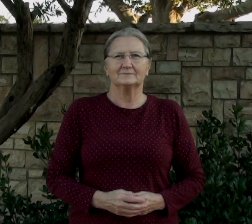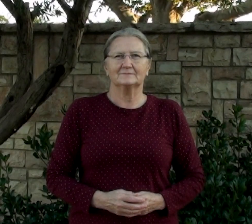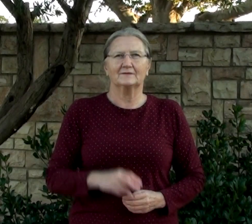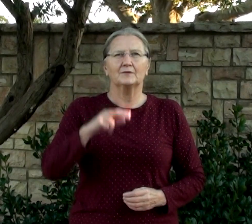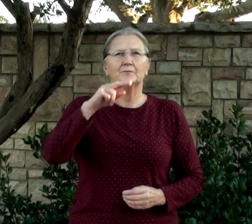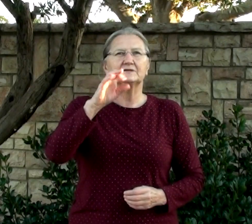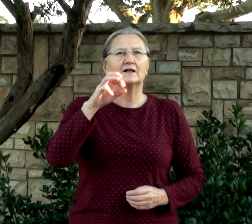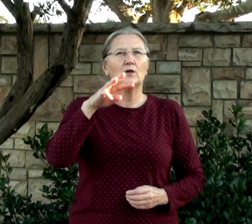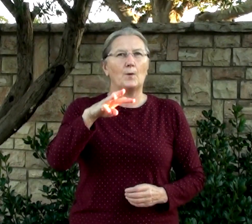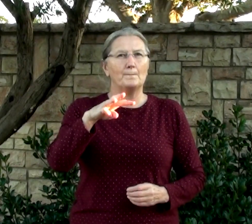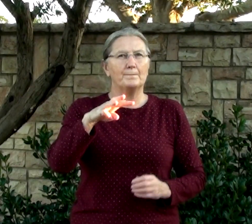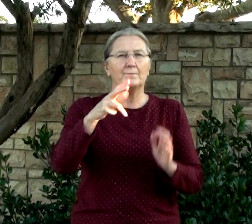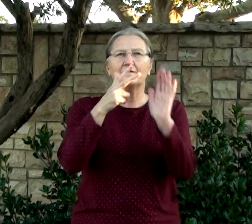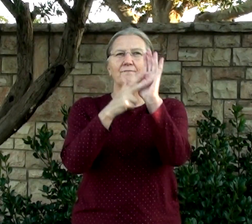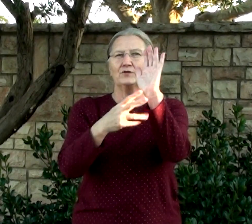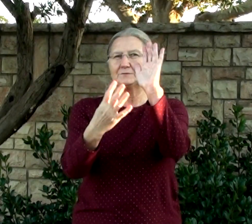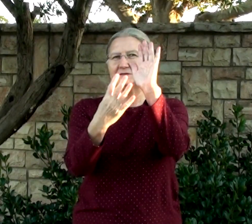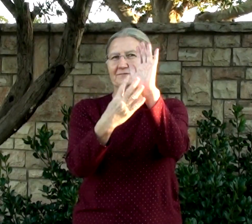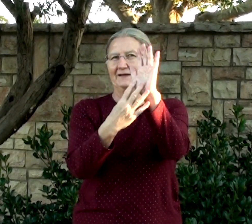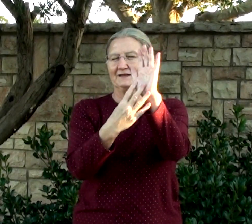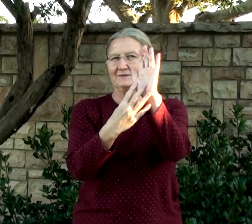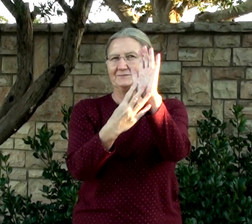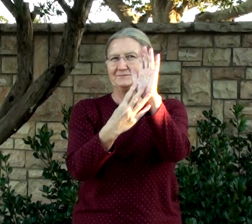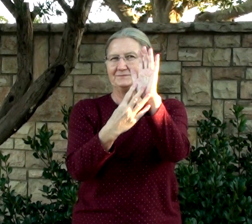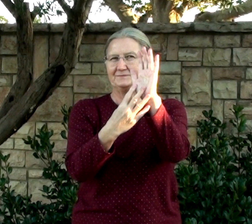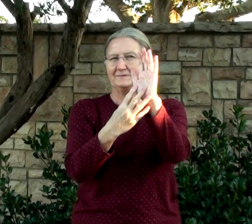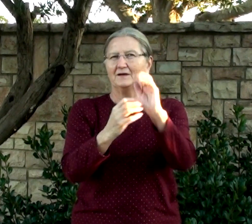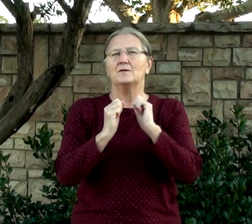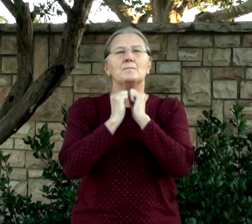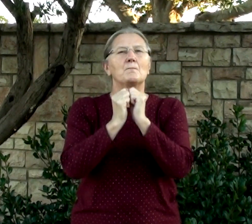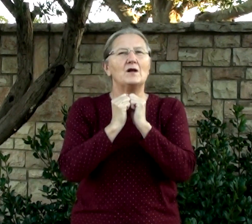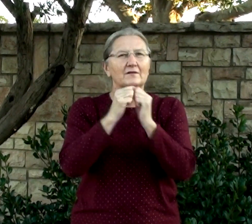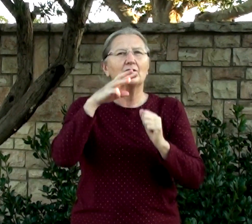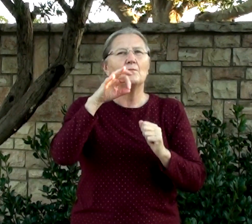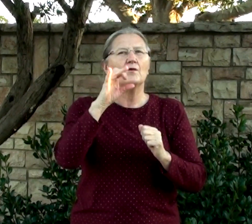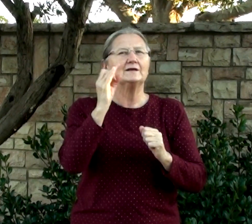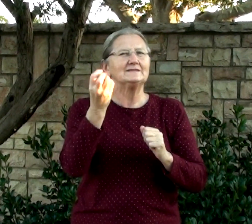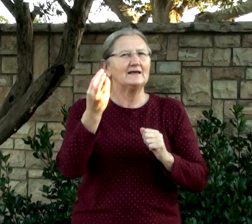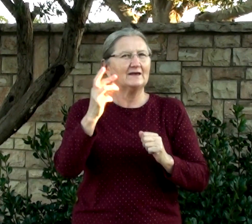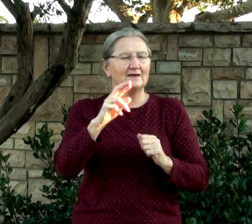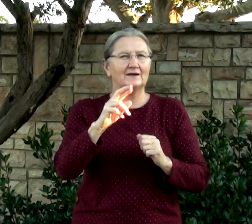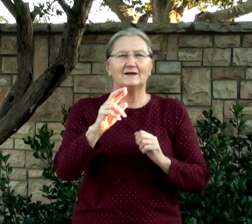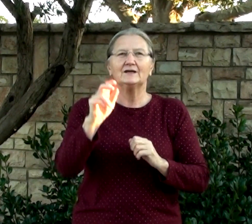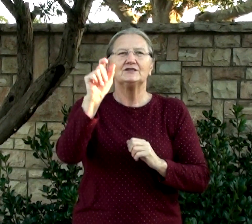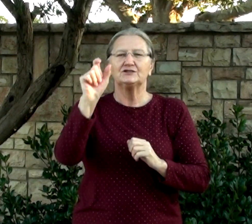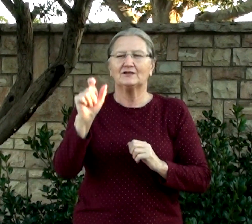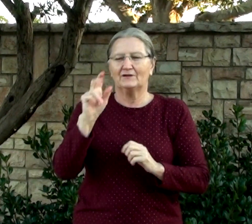Псалом восемьдесят девятый Молитва Моисея Человека